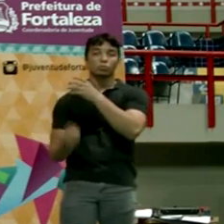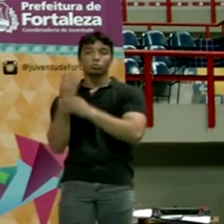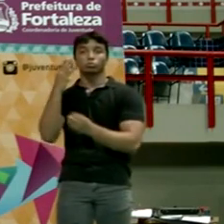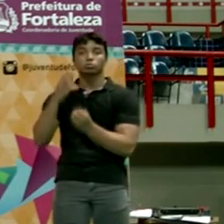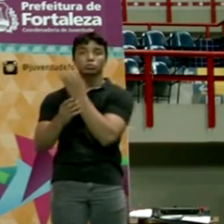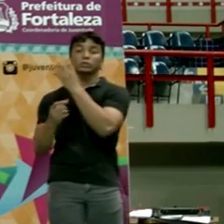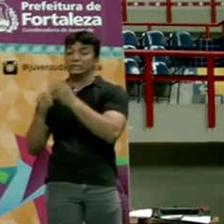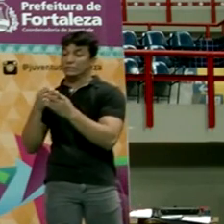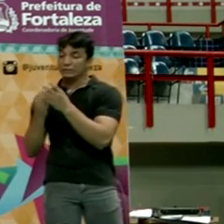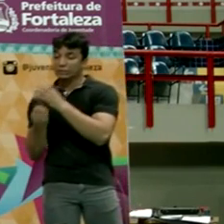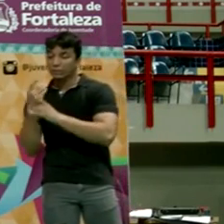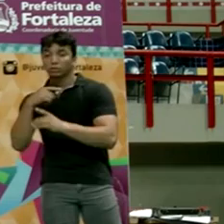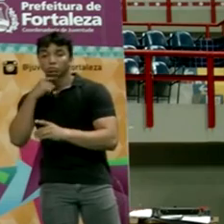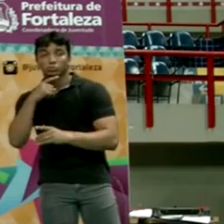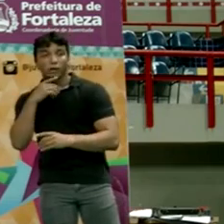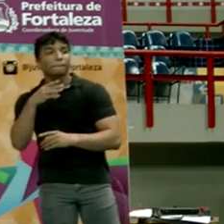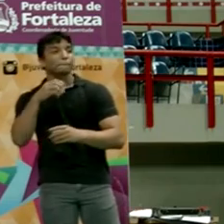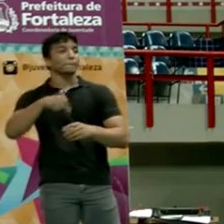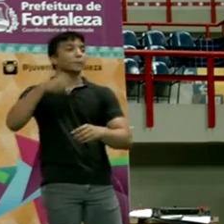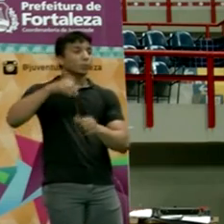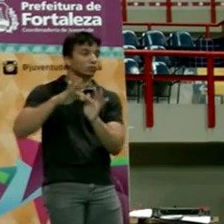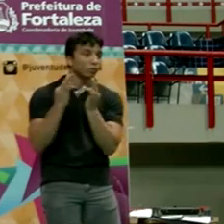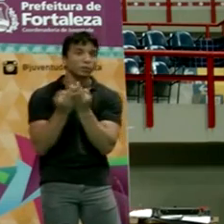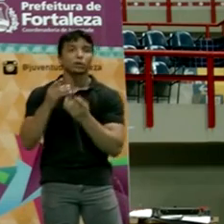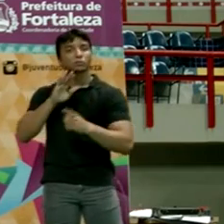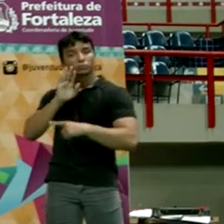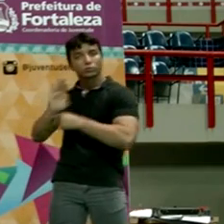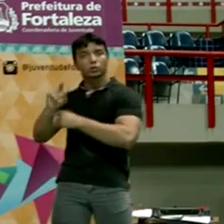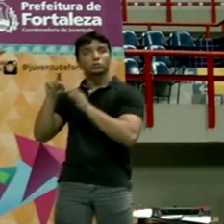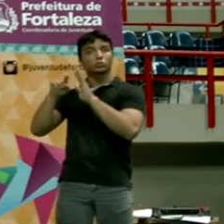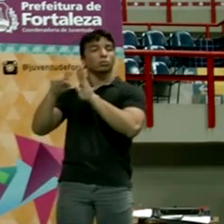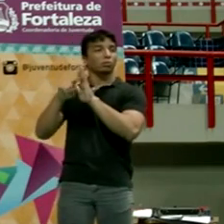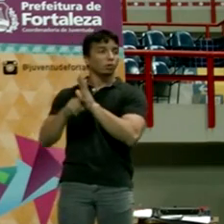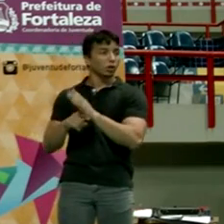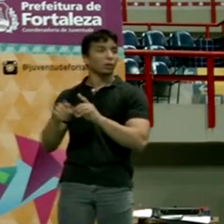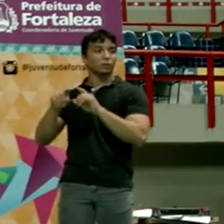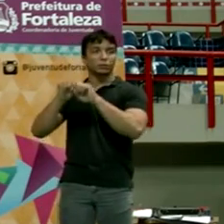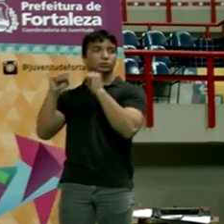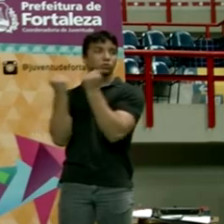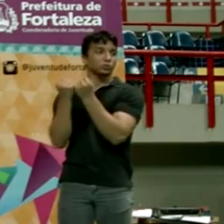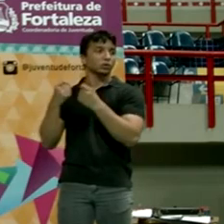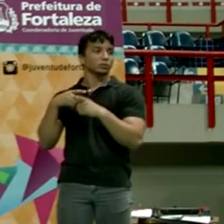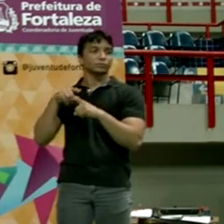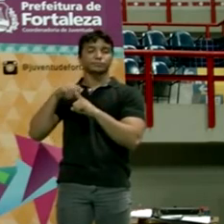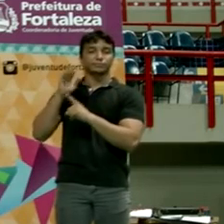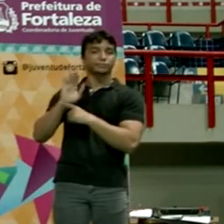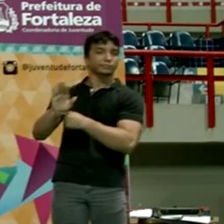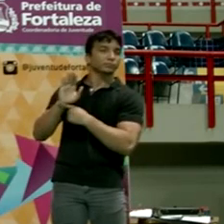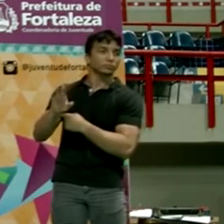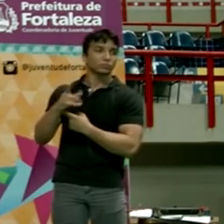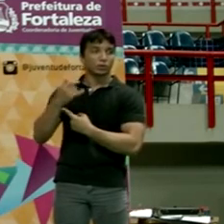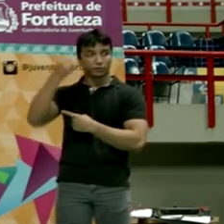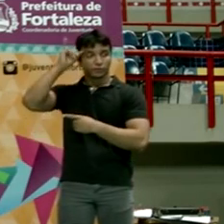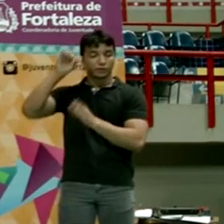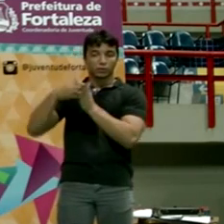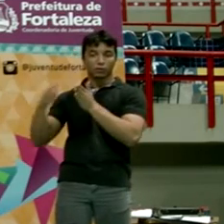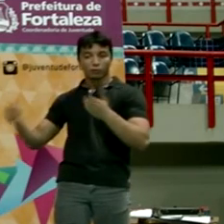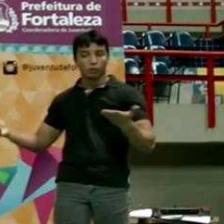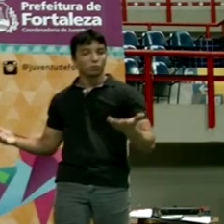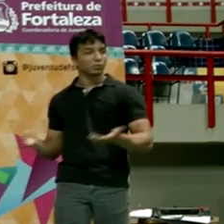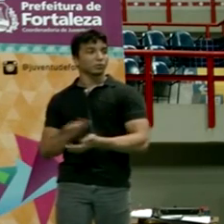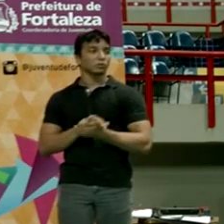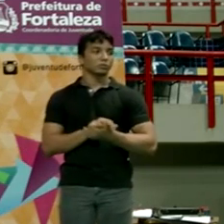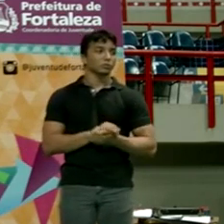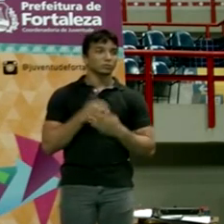produzindo, e quando não pode produzir, tem lá o Bolsa Família, tem os programas sociais, não é? Que pelo menos fazem com que essas pessoas não passem fome. Então